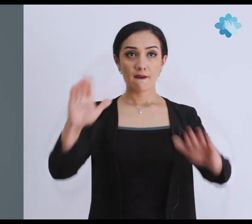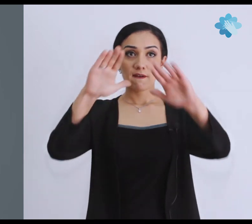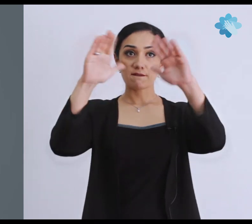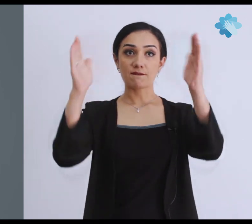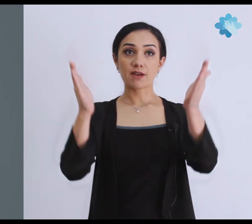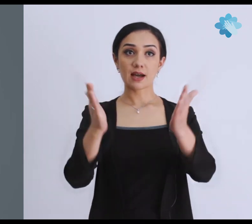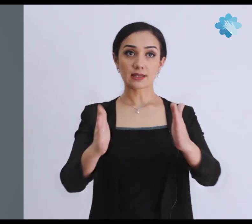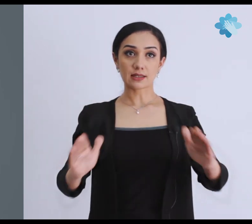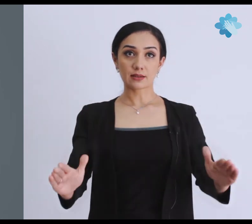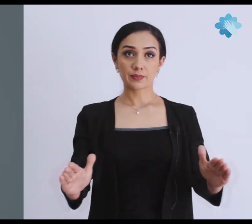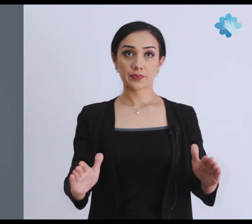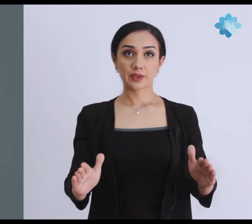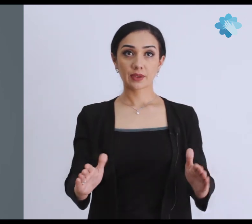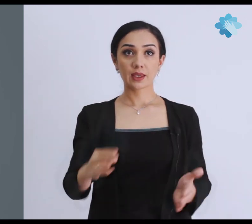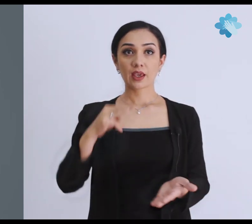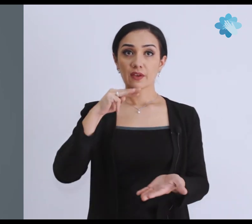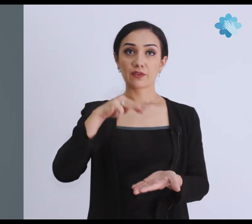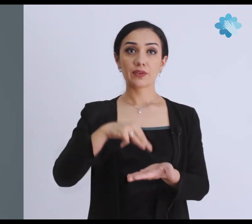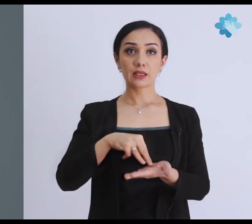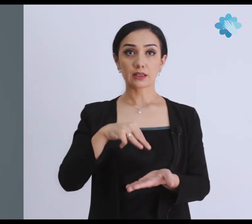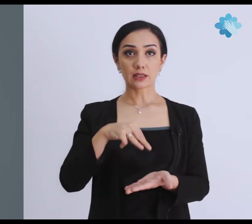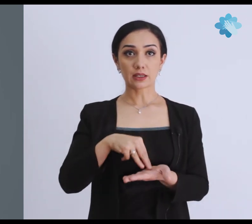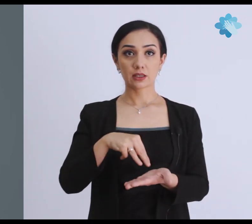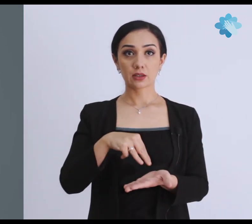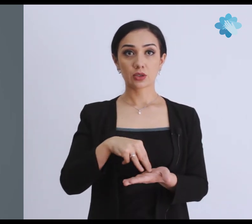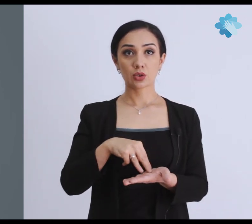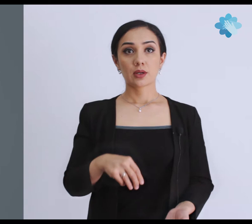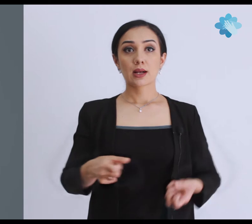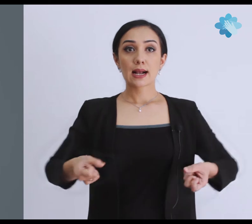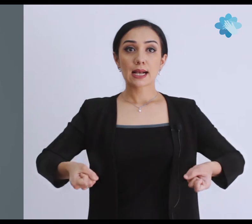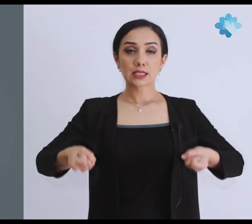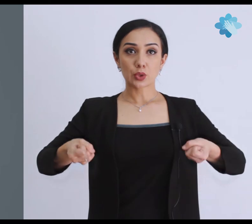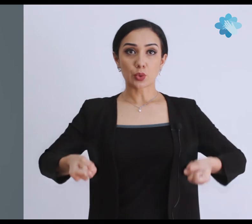ваза вилка кастрюля